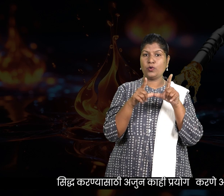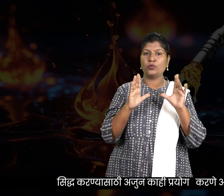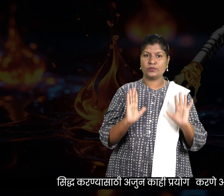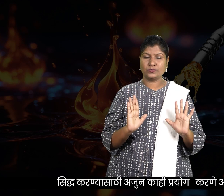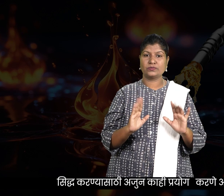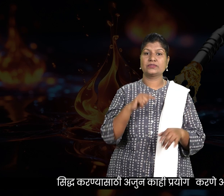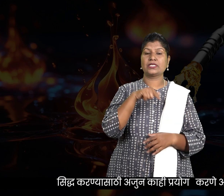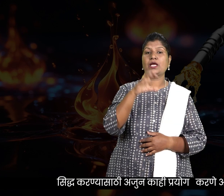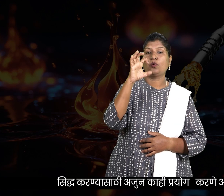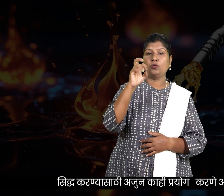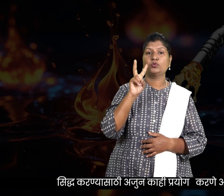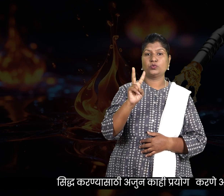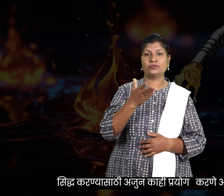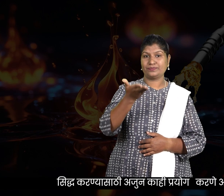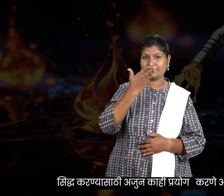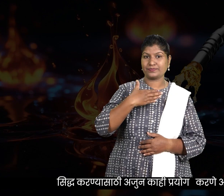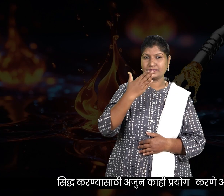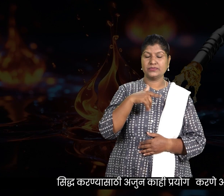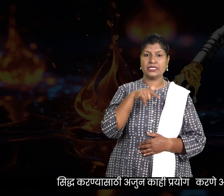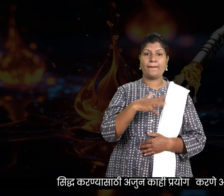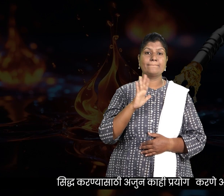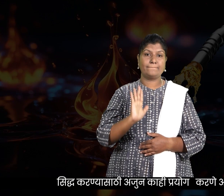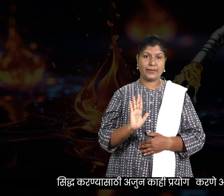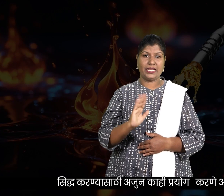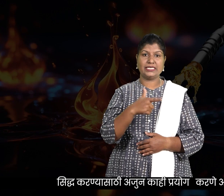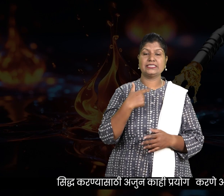सिद्ध करण्यासाठी अजून काही प्रयोग करणे आवश्यक आहे.